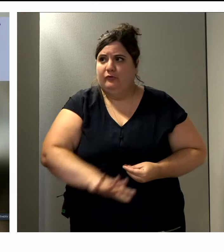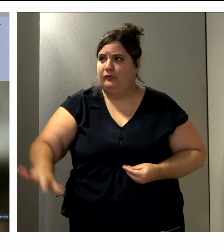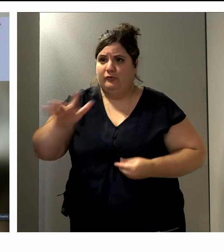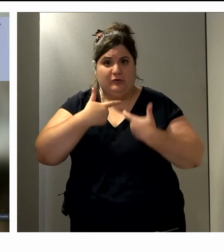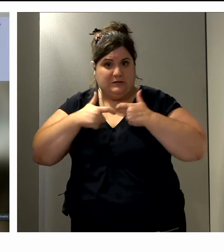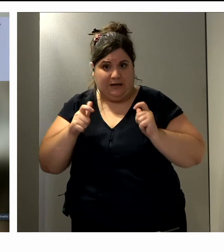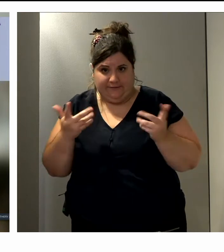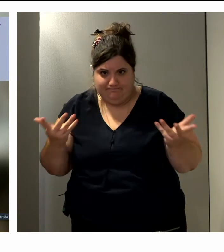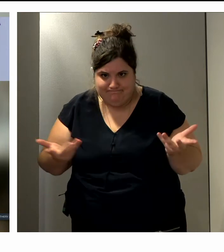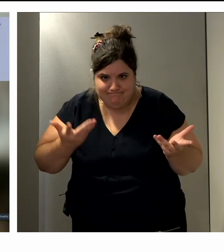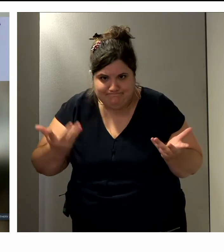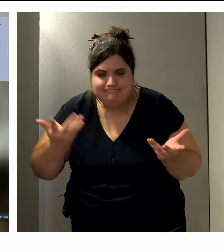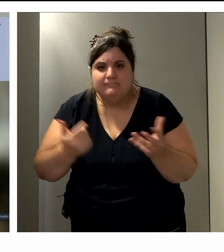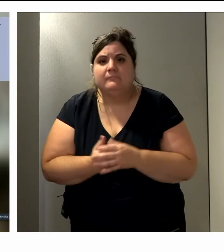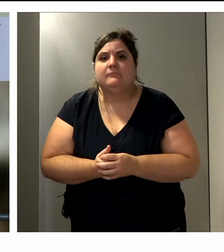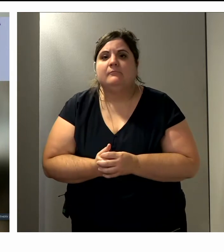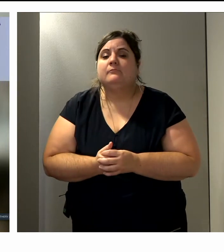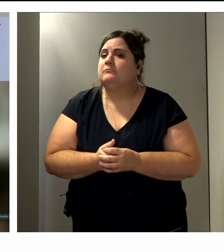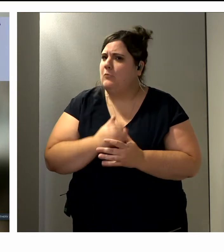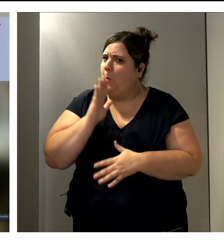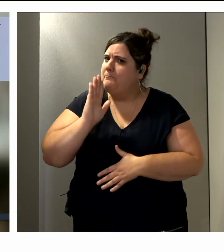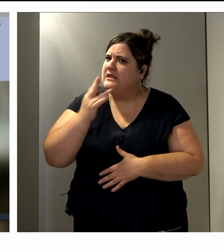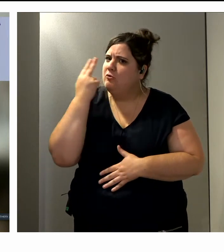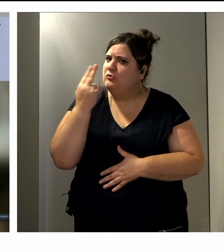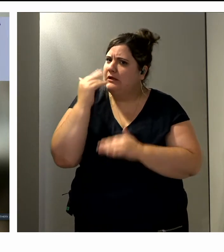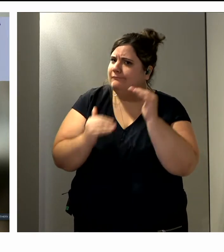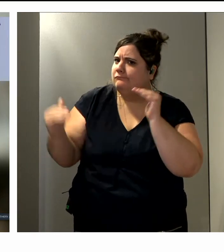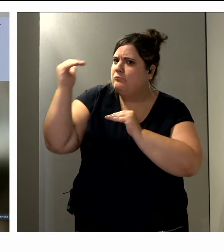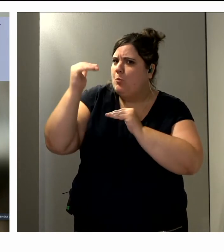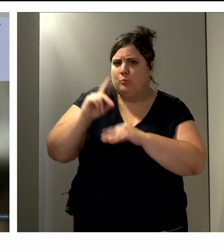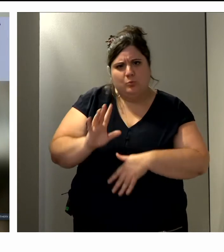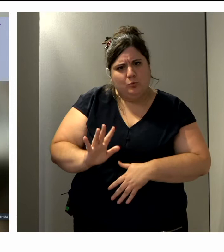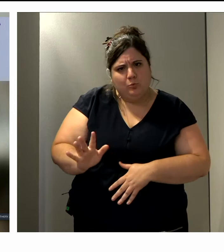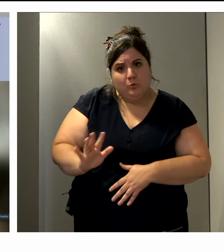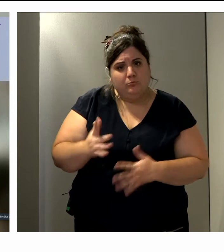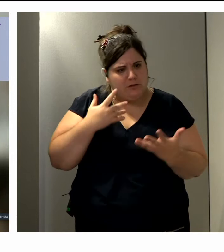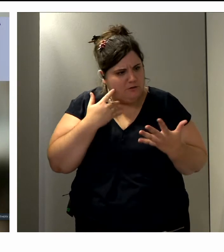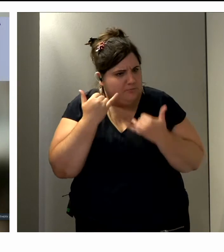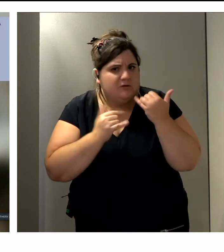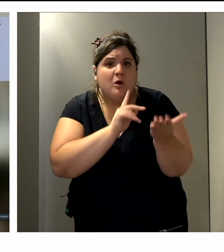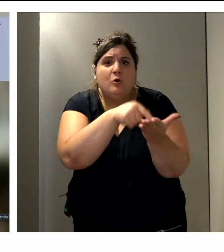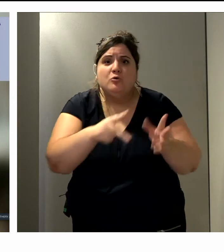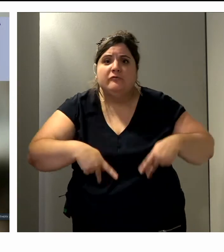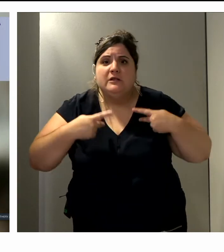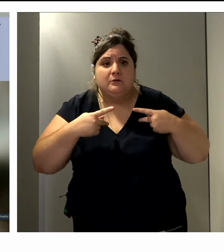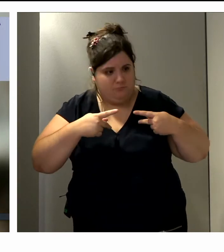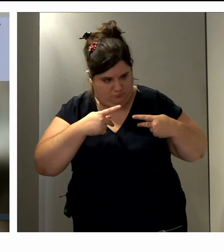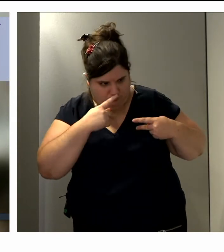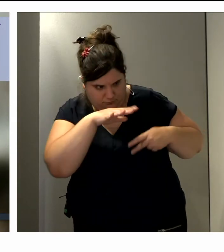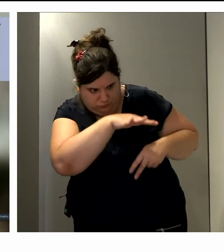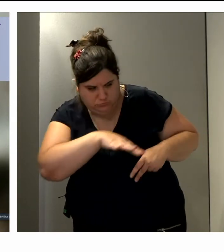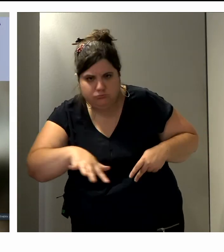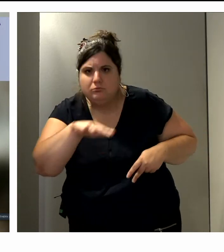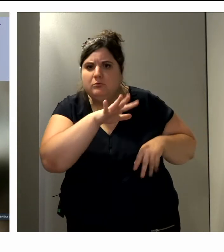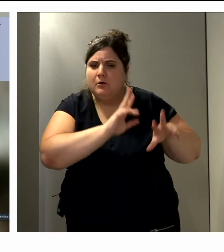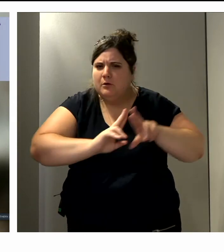supérieur. Si vous adaptez les lieux de vie où se situent les étudiants, les personnes en situation de handicap, par définition, auront forcément